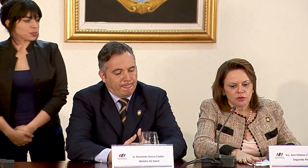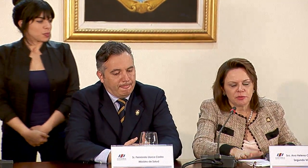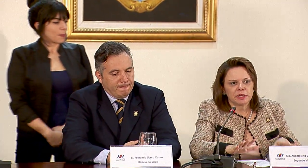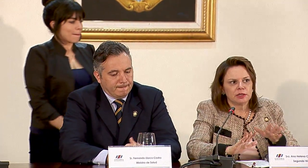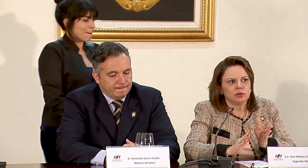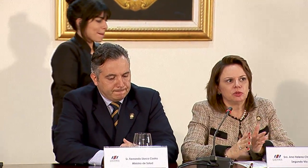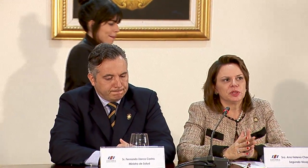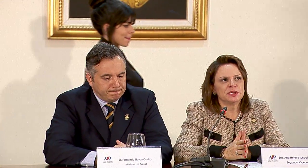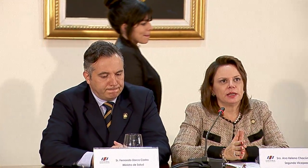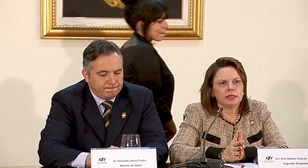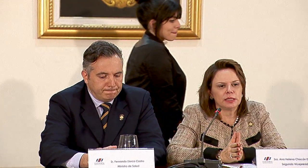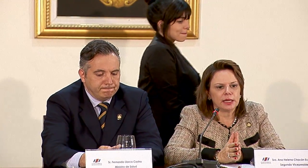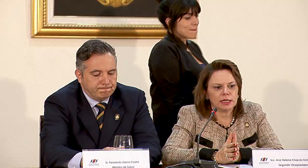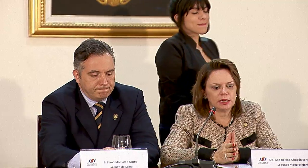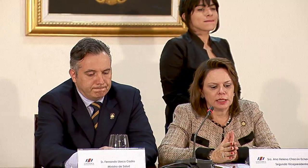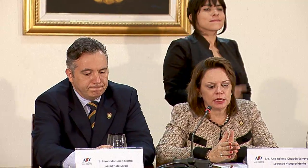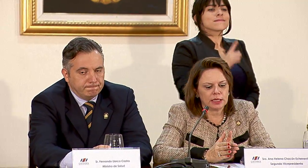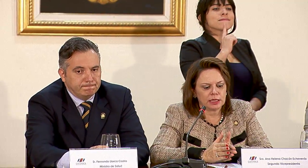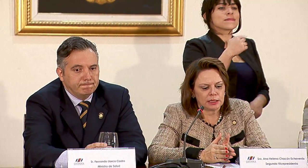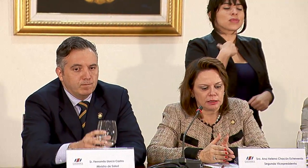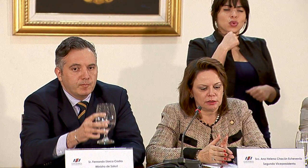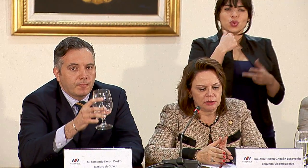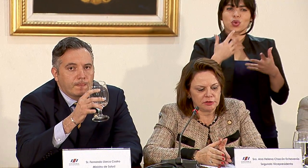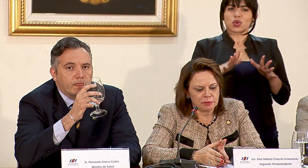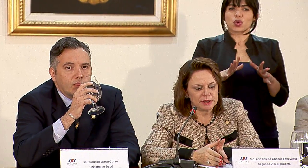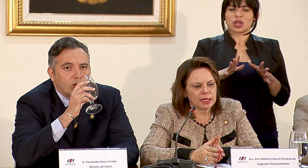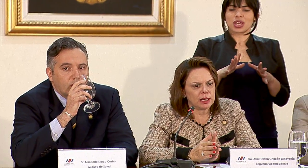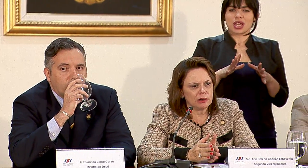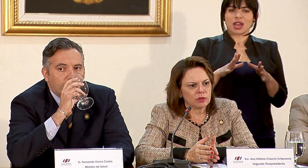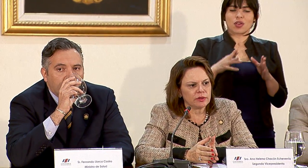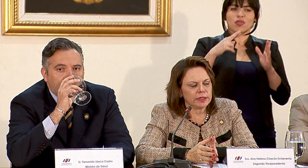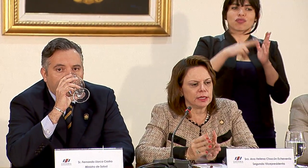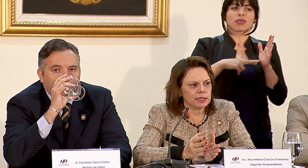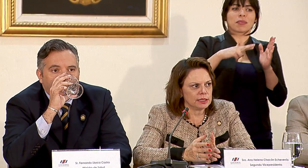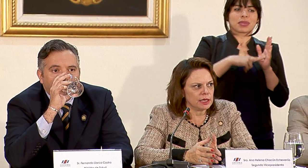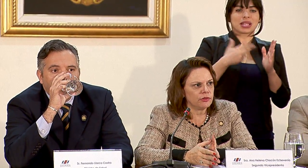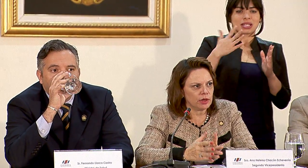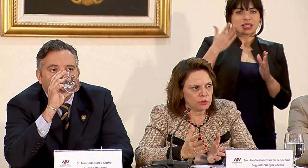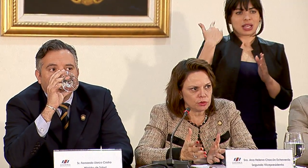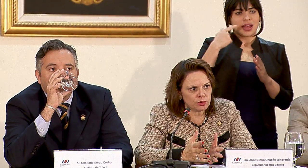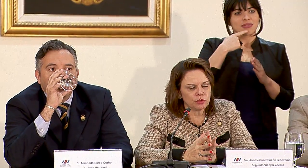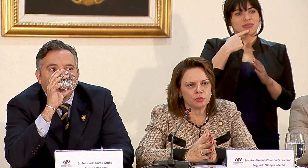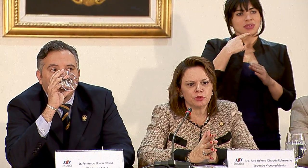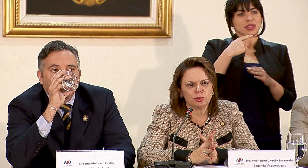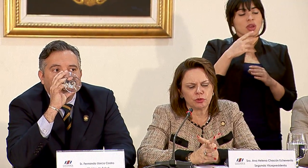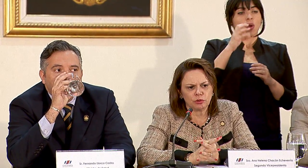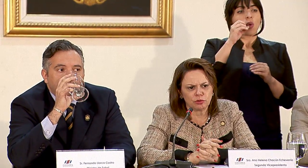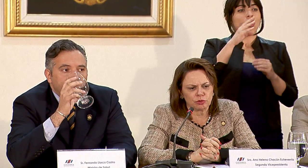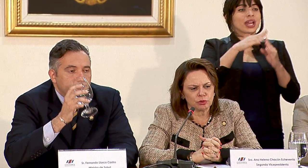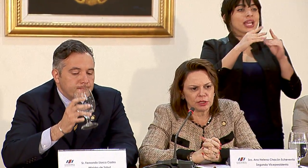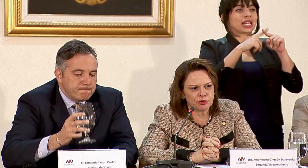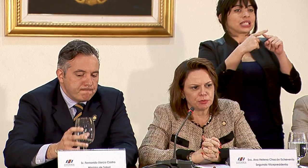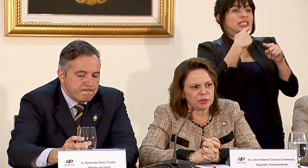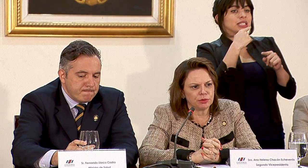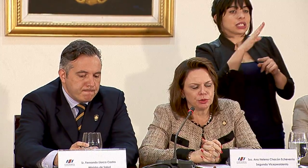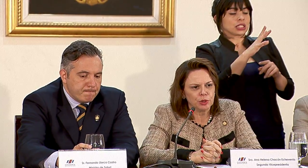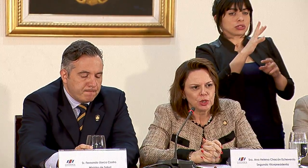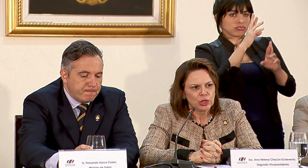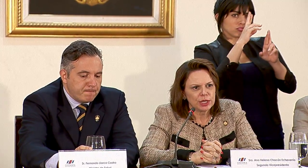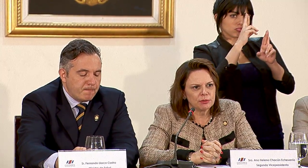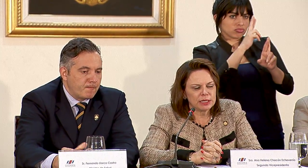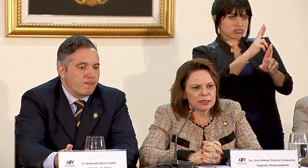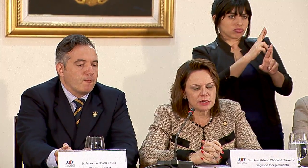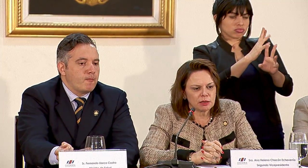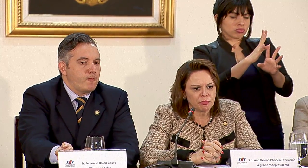Yo realmente no quisiera entrar a replicar lo que diga la Iglesia o otros grupos, todos con el respeto